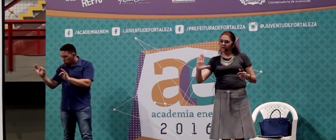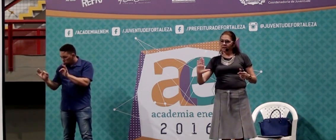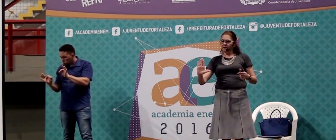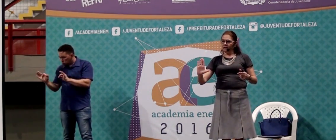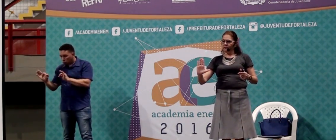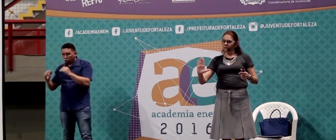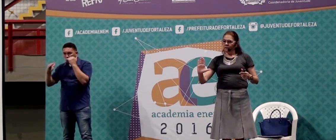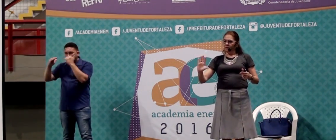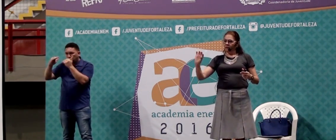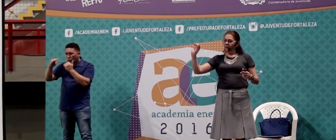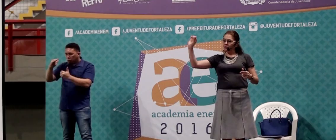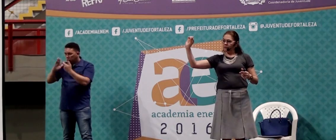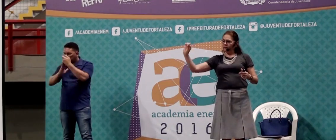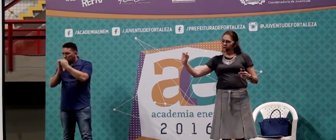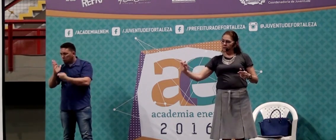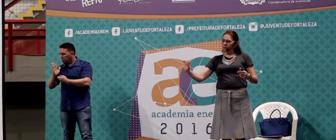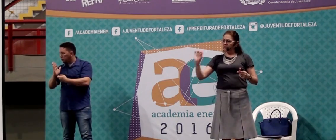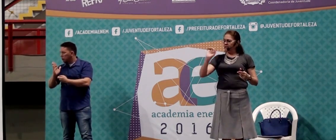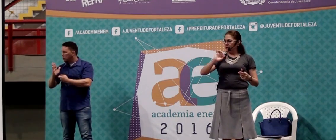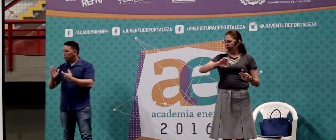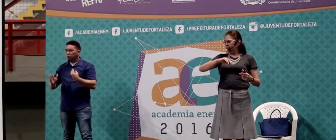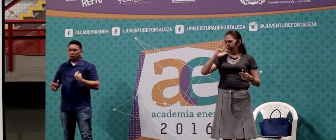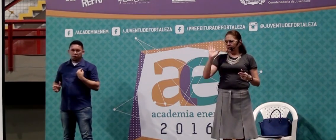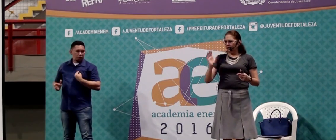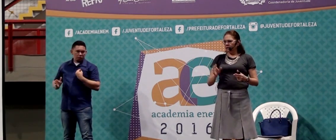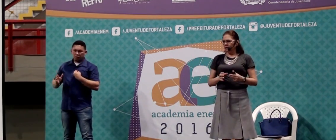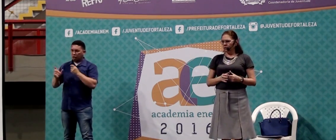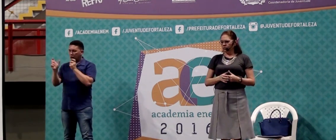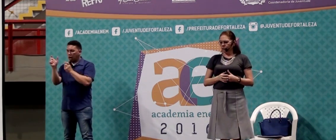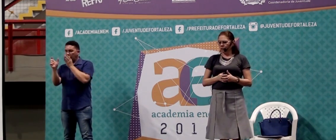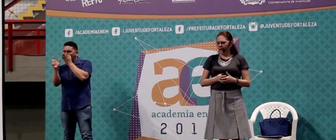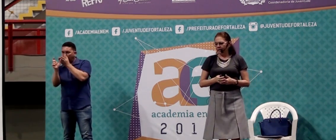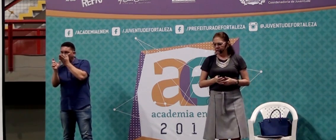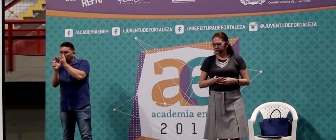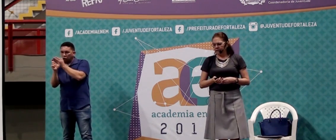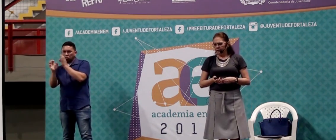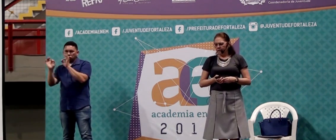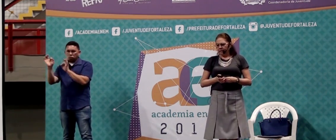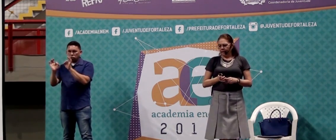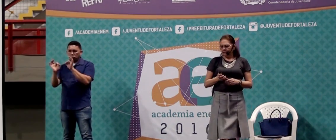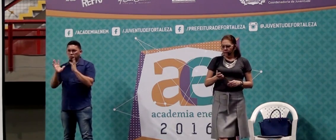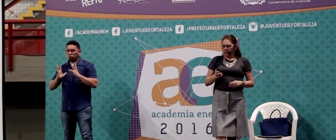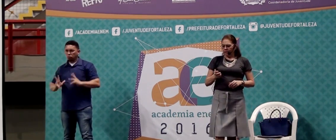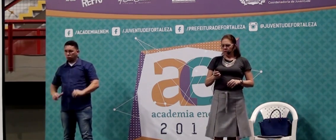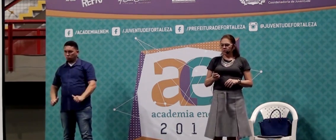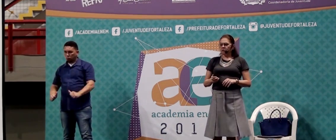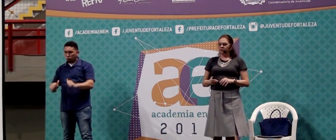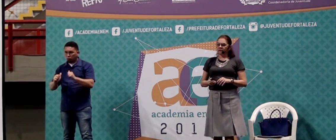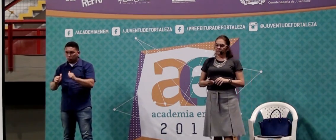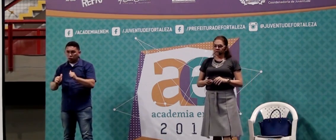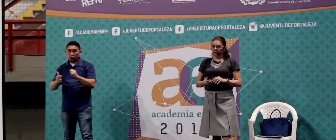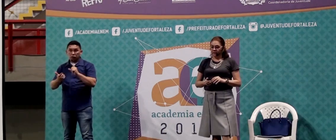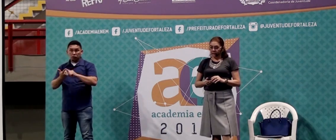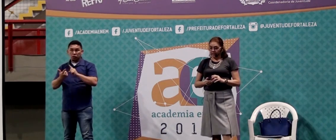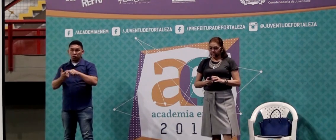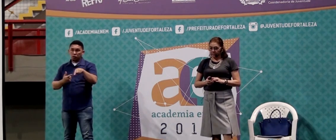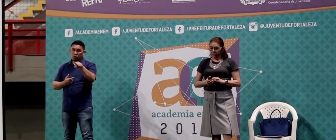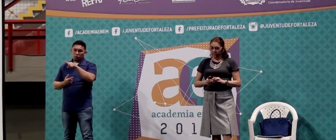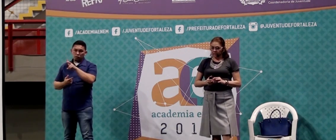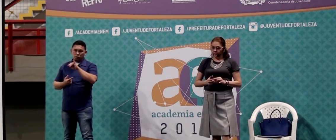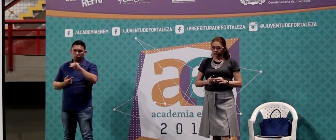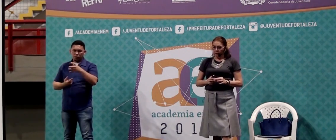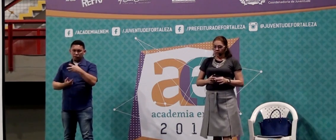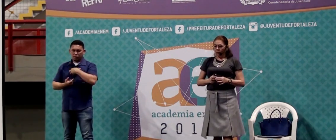sua redação. Na divisão de sílaba, entre outros lugares. Tá? A gente diz que você vai ter